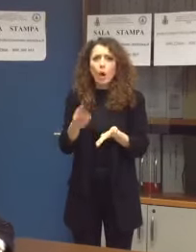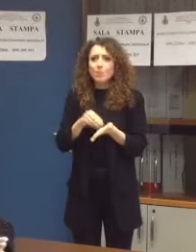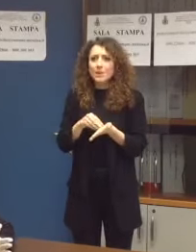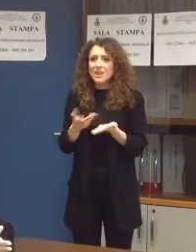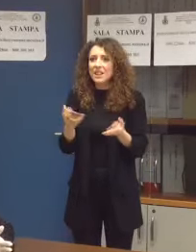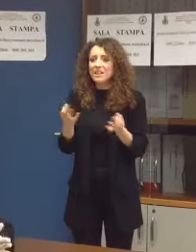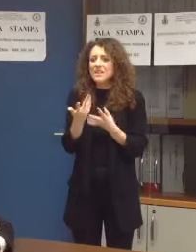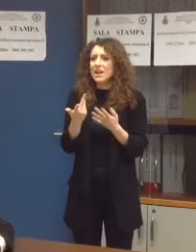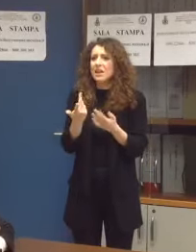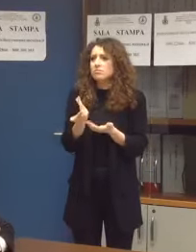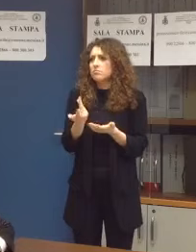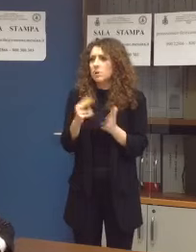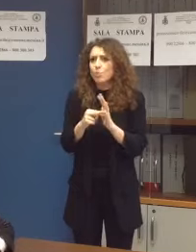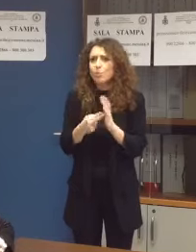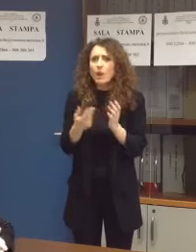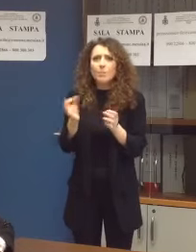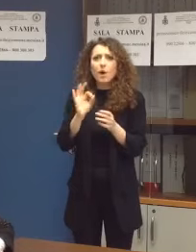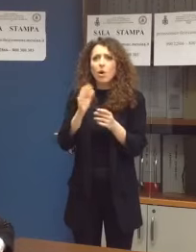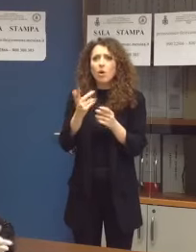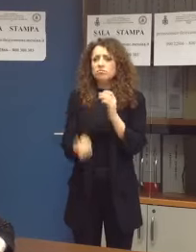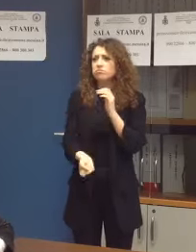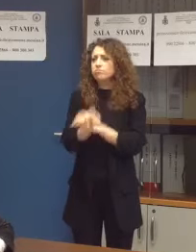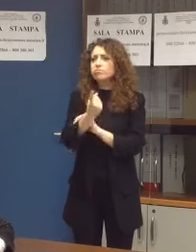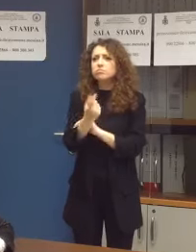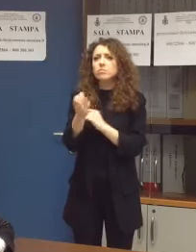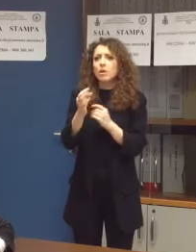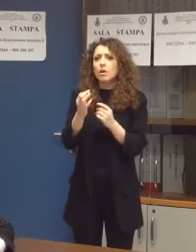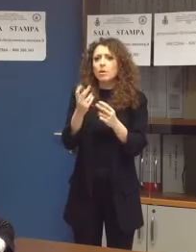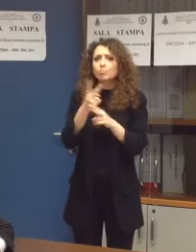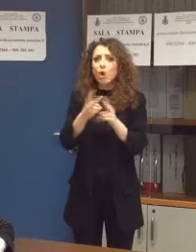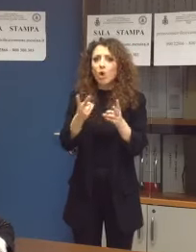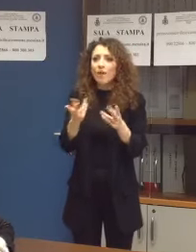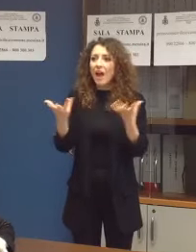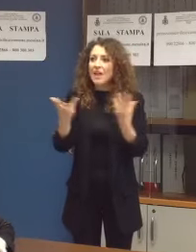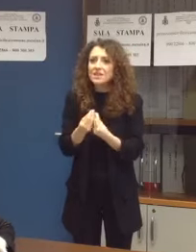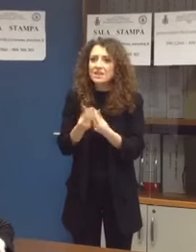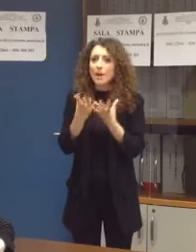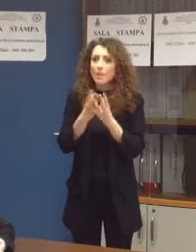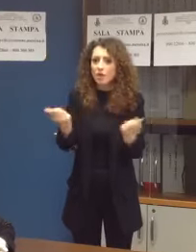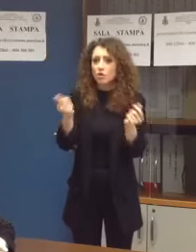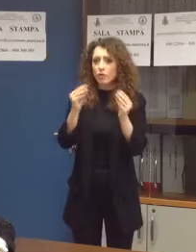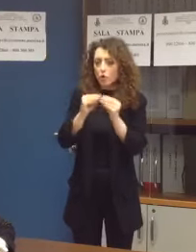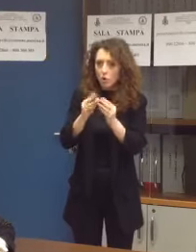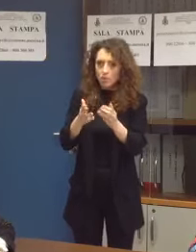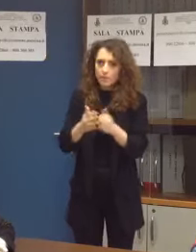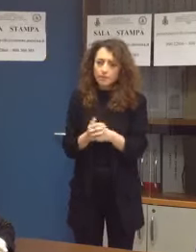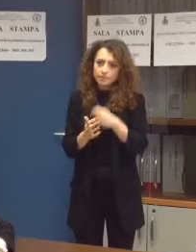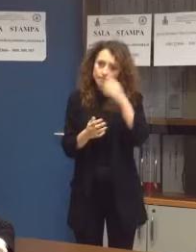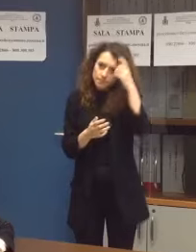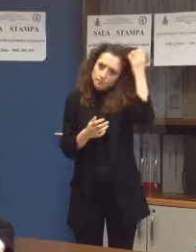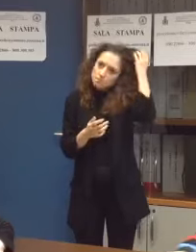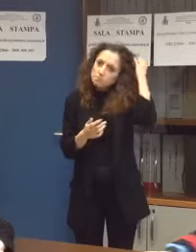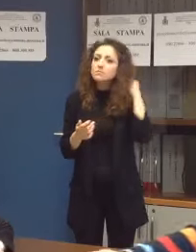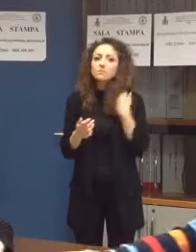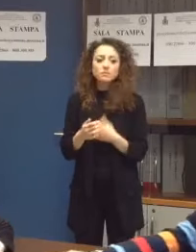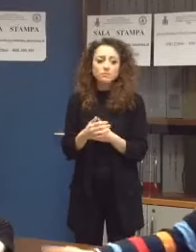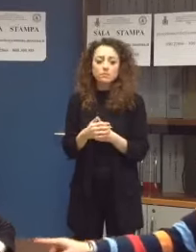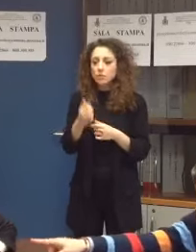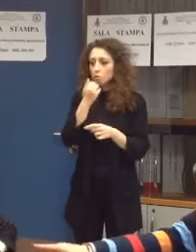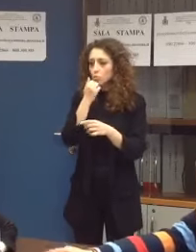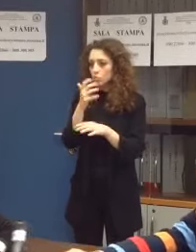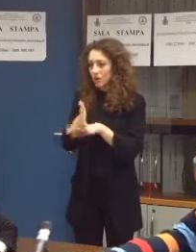risolverli assieme, e nel corso della giornata anche delle situazioni che andavano rettificate sono state rettificate. Sotti